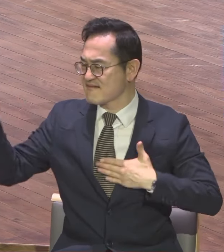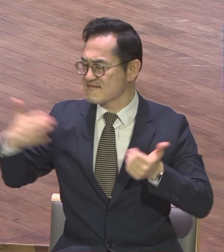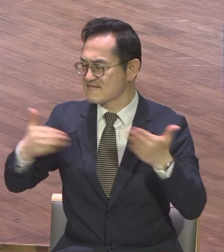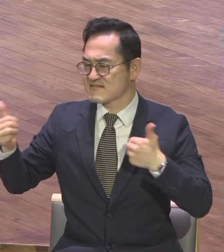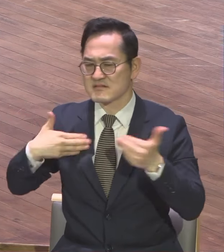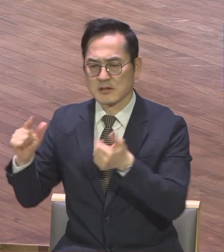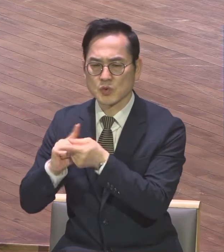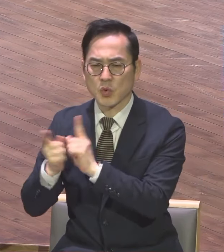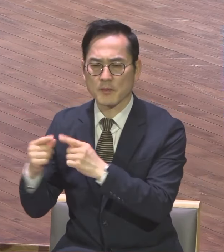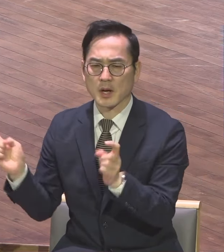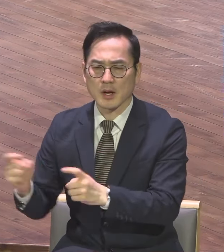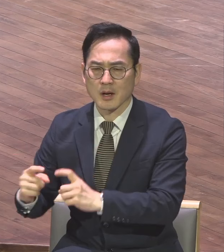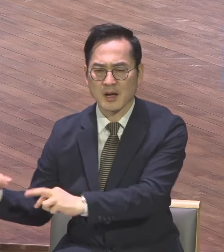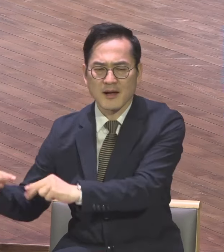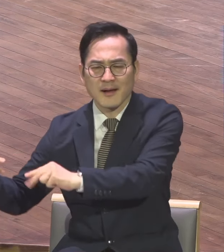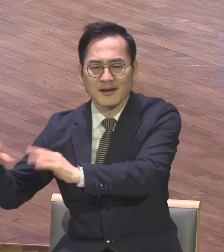속에